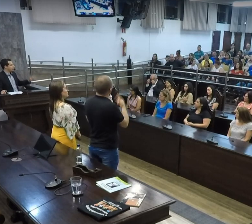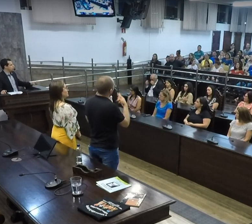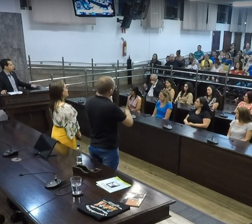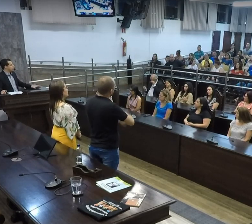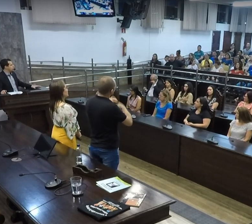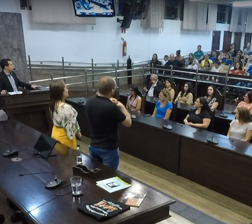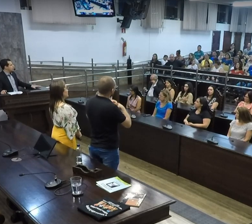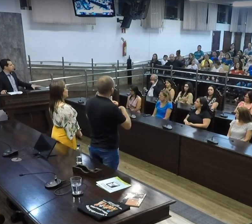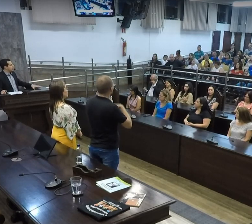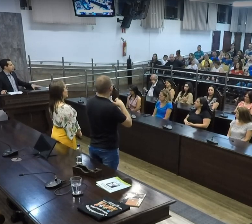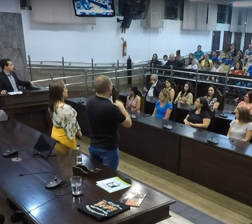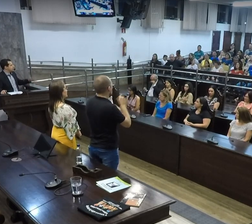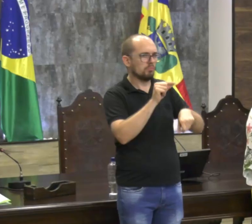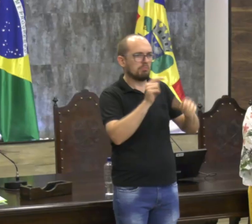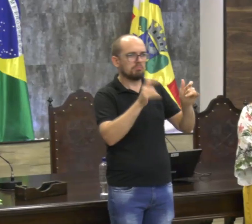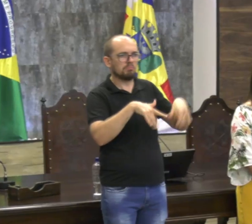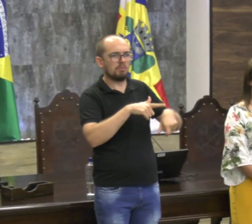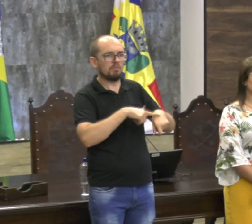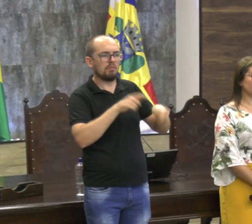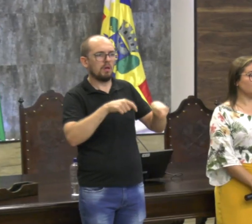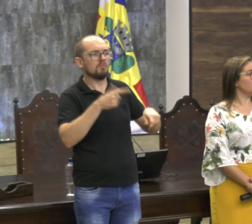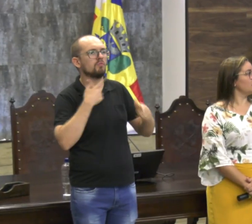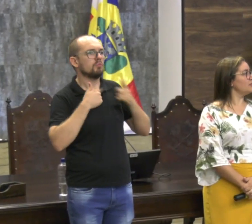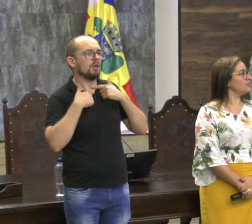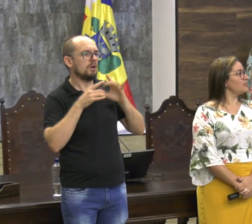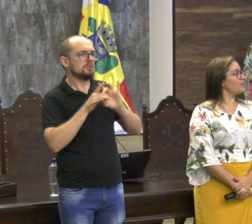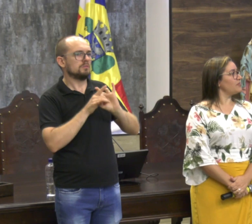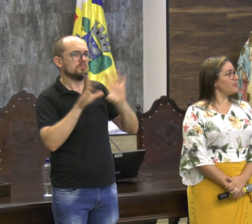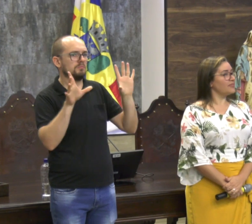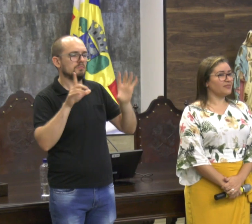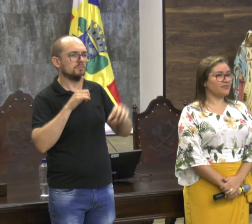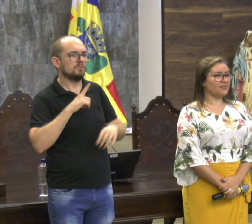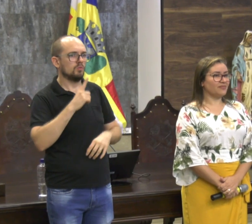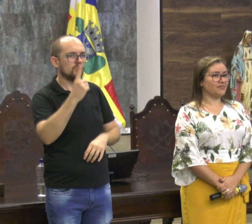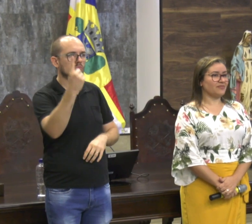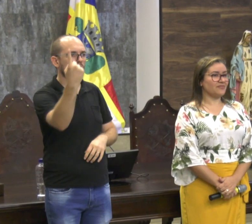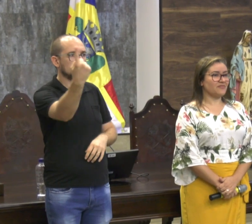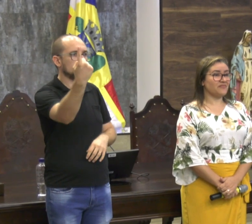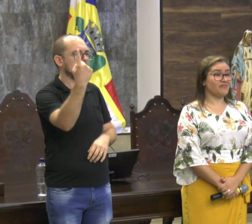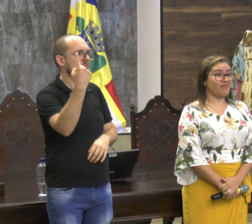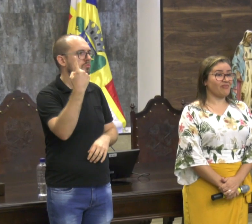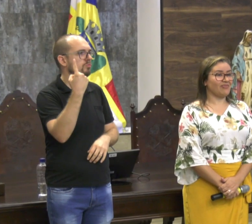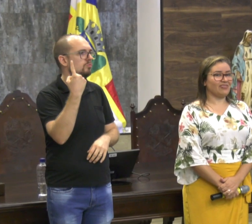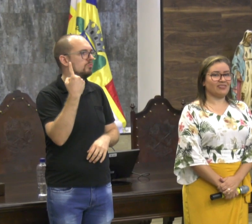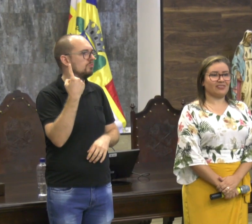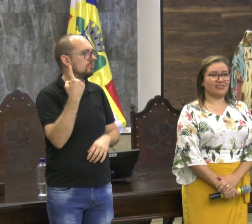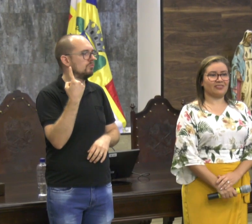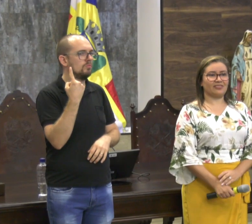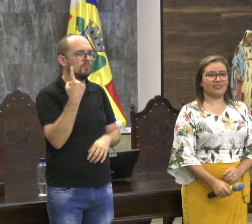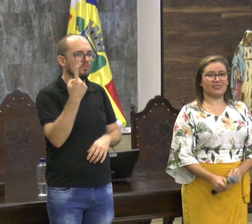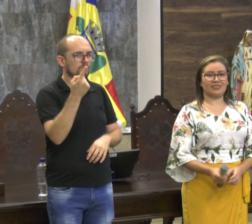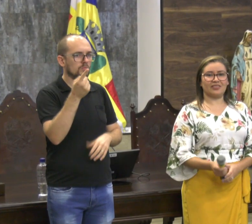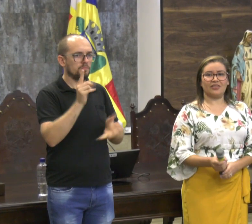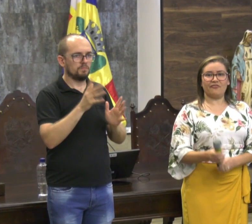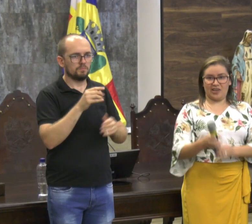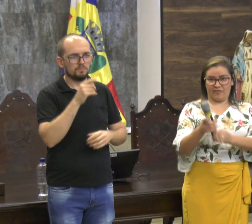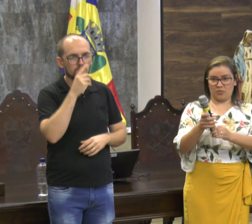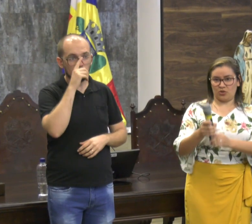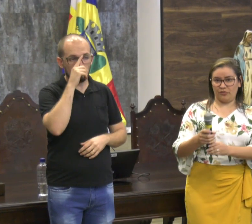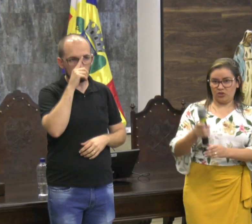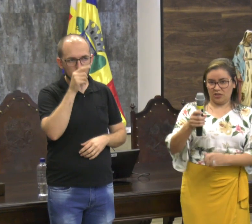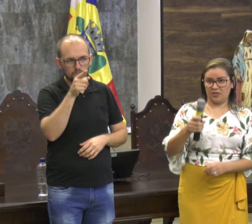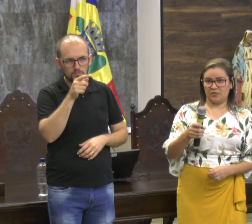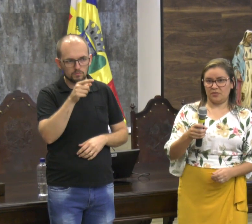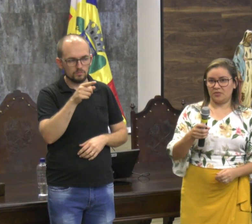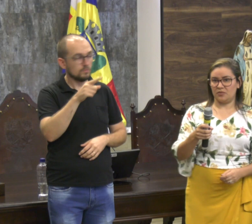gente tem alguns minutos, se alguém se sentir à vontade. Nós temos uma participante lá, o Adalto vai fazer a interpretação,